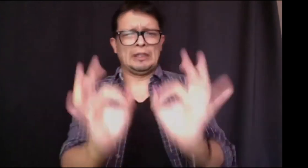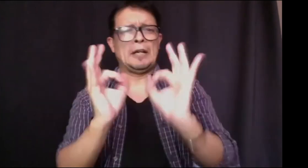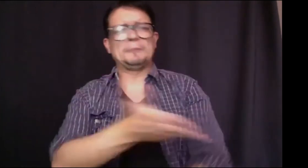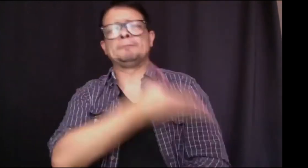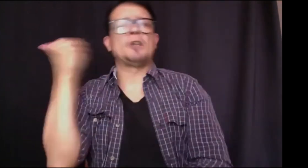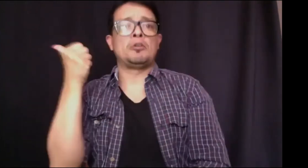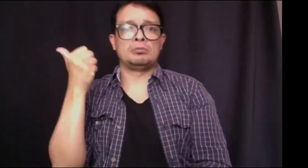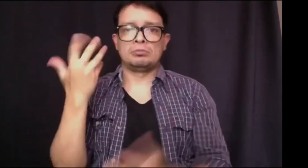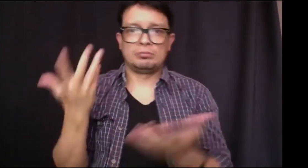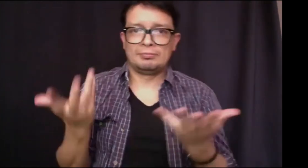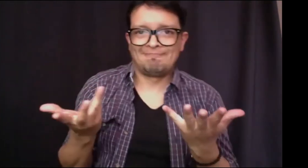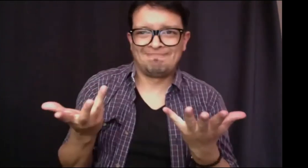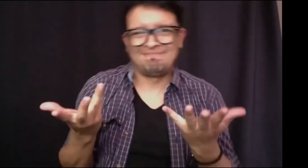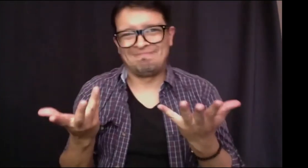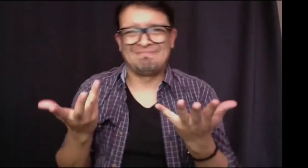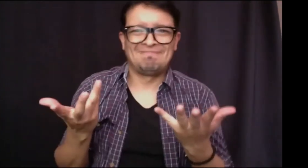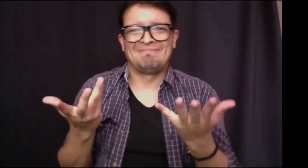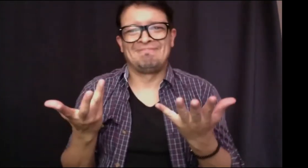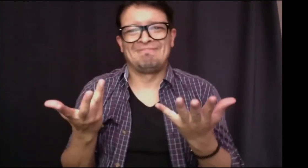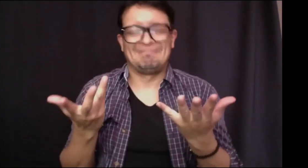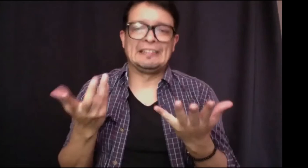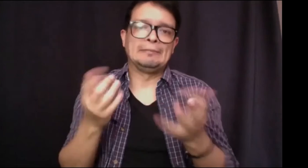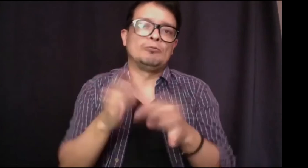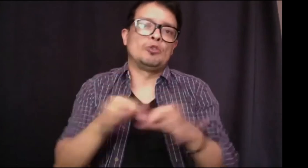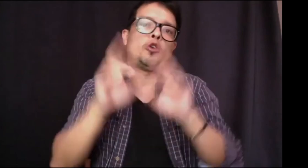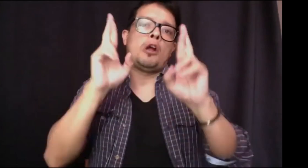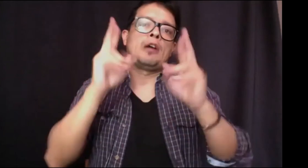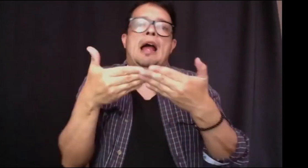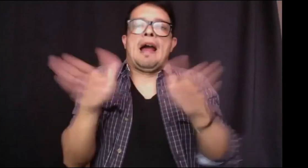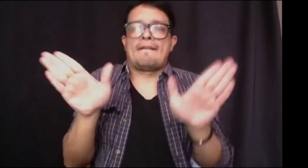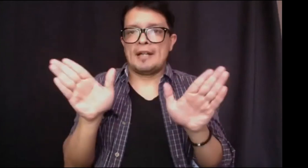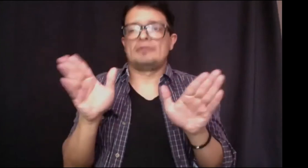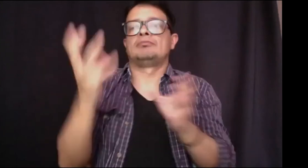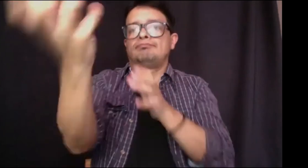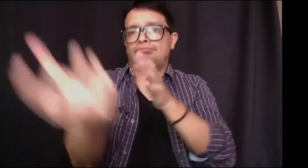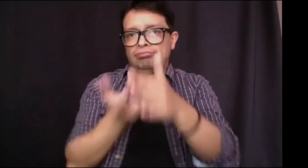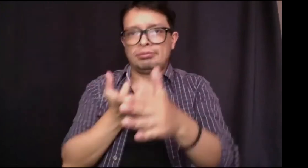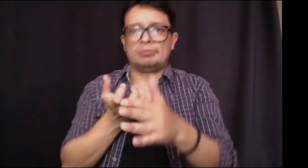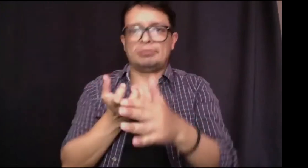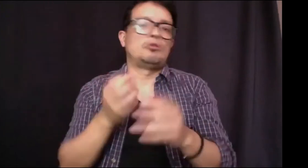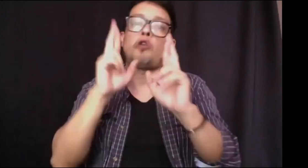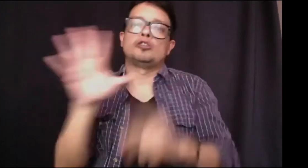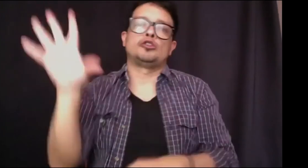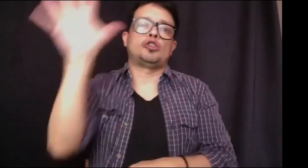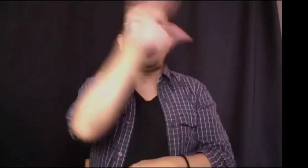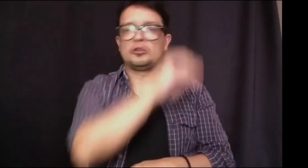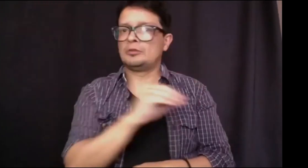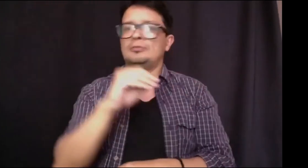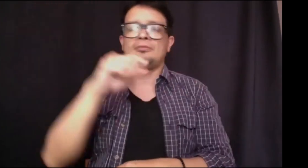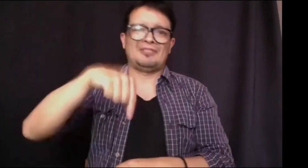sorda o alguna persona sorda incluida en la educación pues es un poco bastante nos deja mucho que decir es importante que se abra las puertas